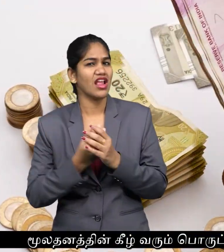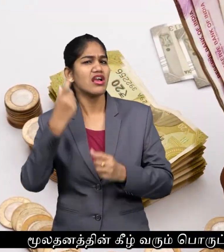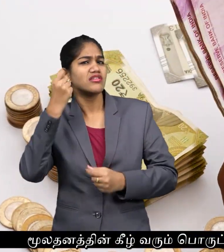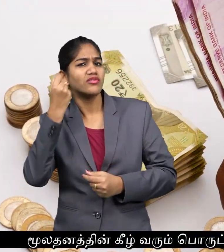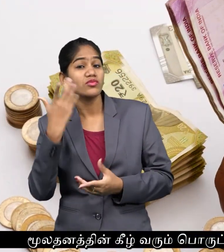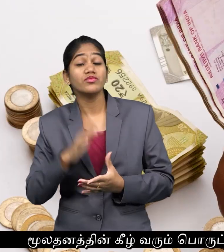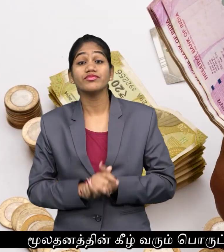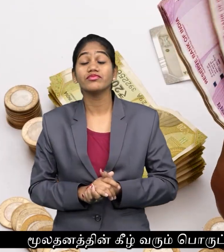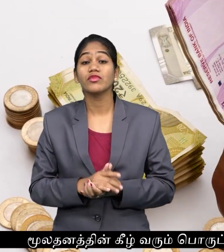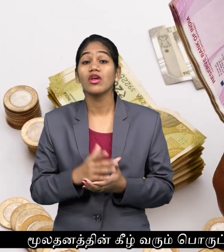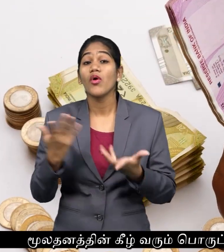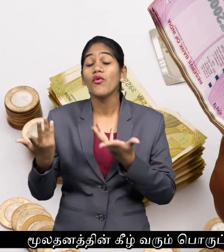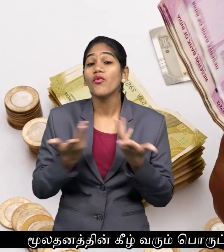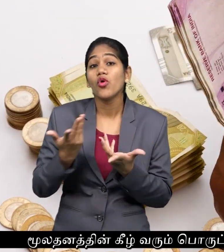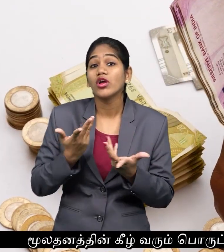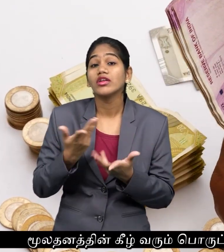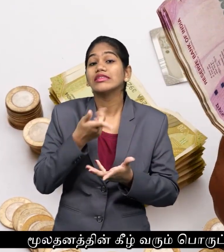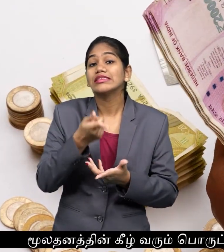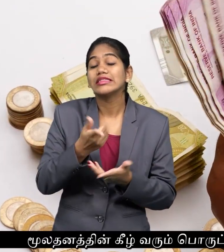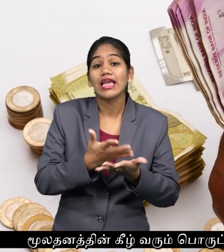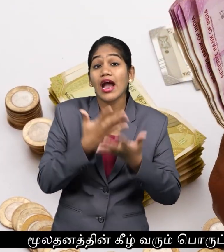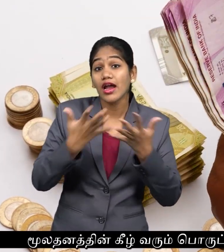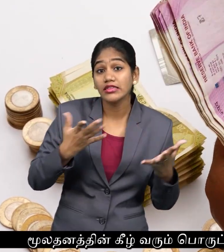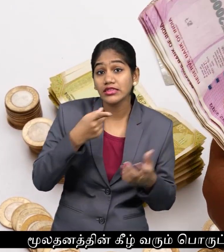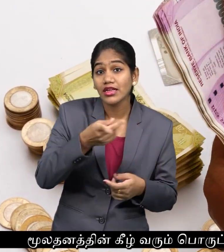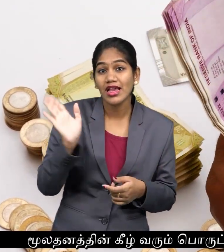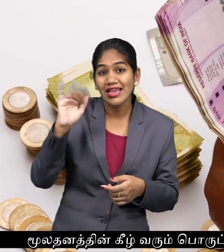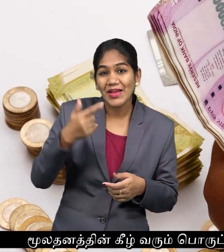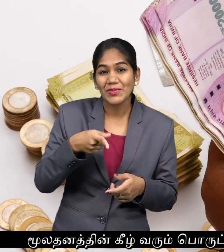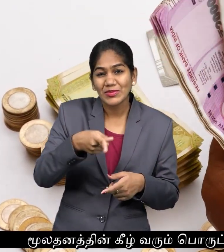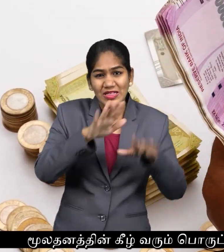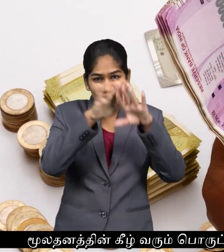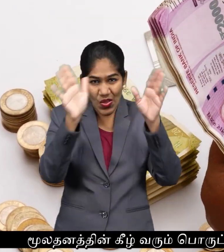மூலதனத்தின் கீழ் வரும் பொருட்கள் என்ன என்பதை புரிந்து கொள்வோம்.